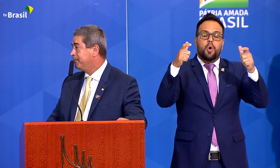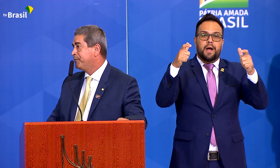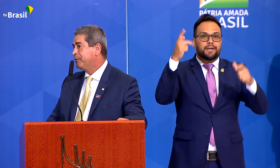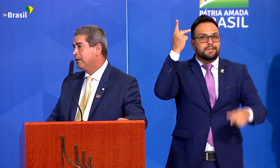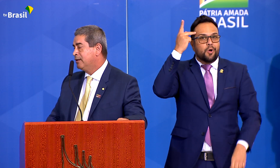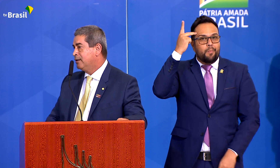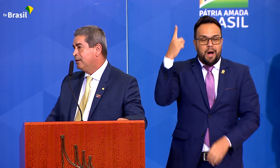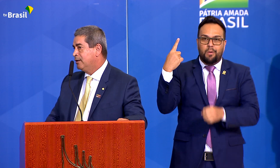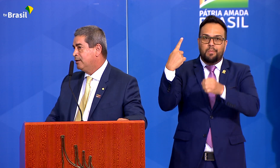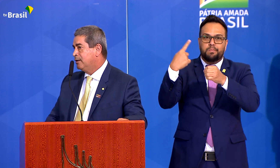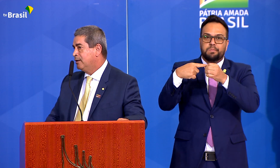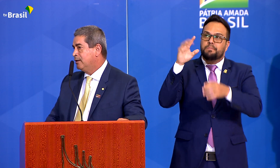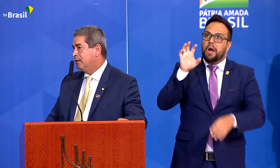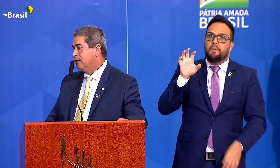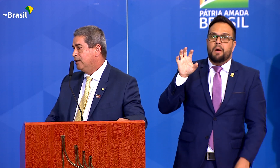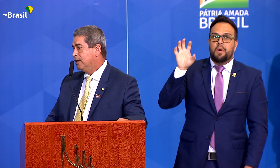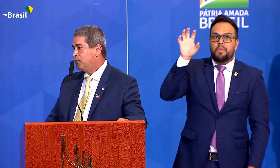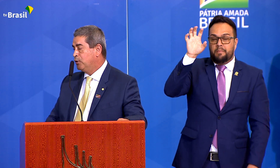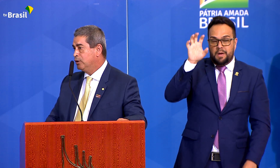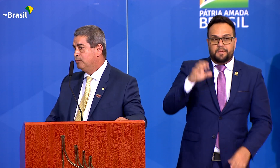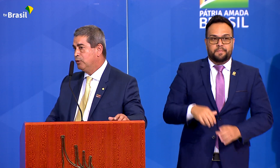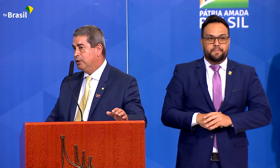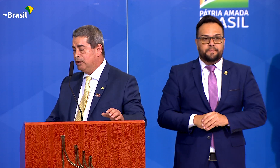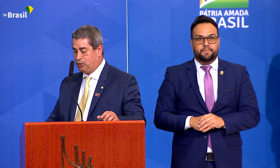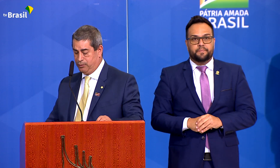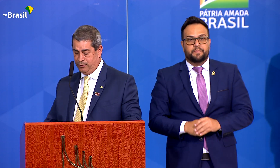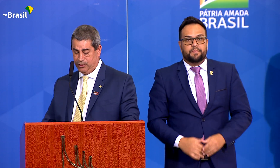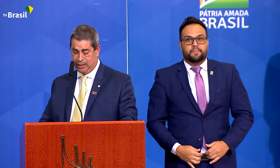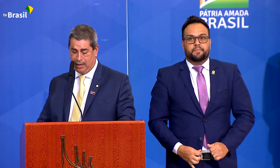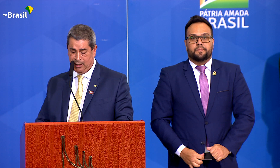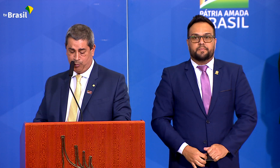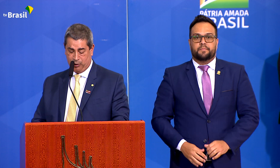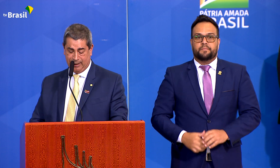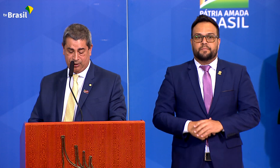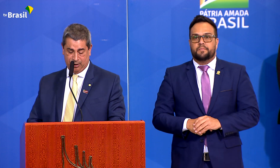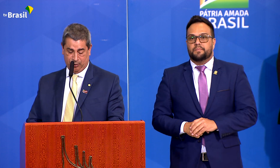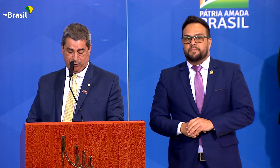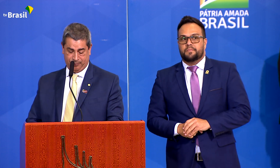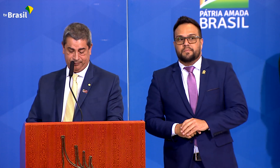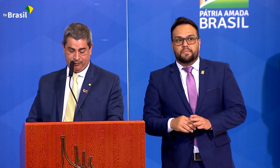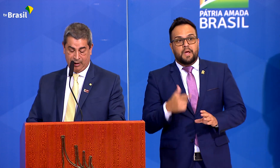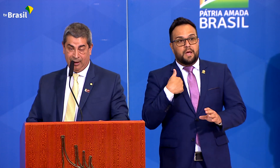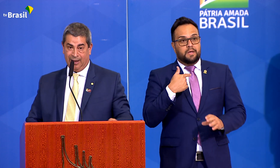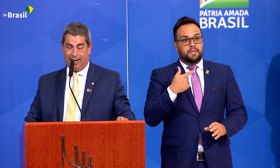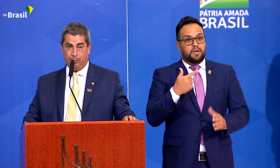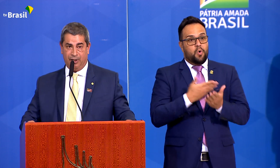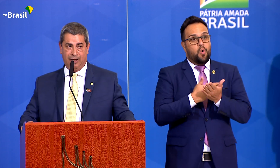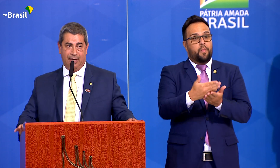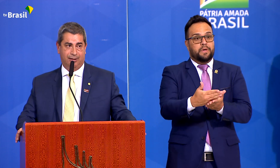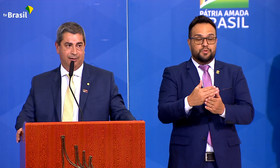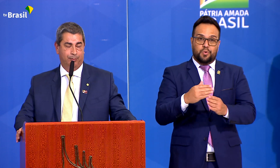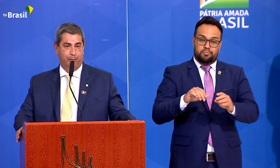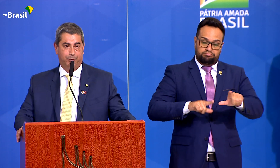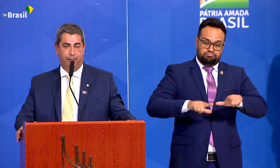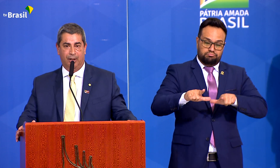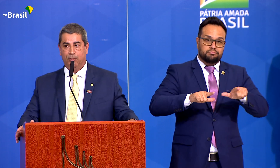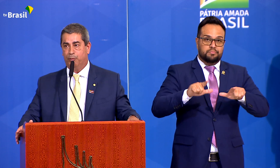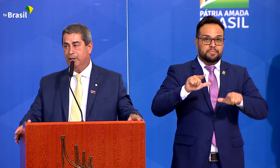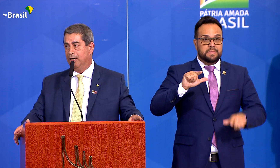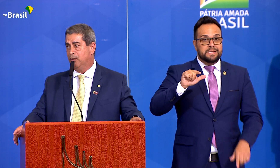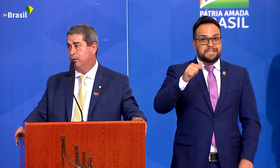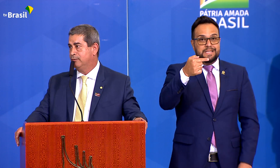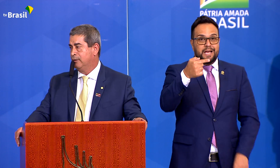Santo André e esse foi o meu início de carreira por sete anos a liberdade